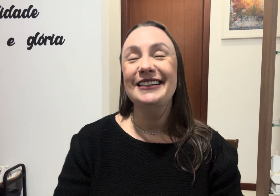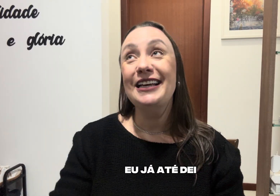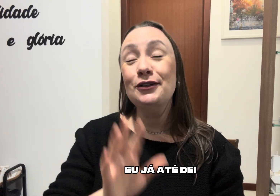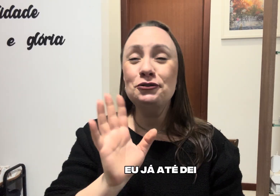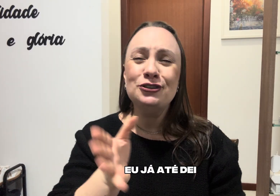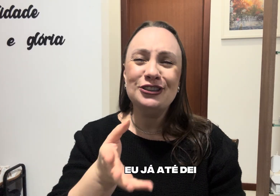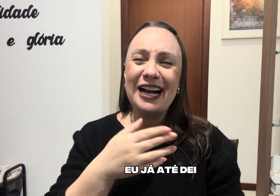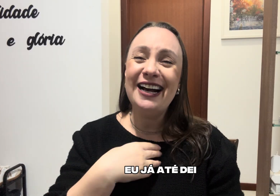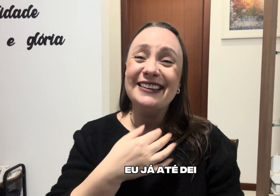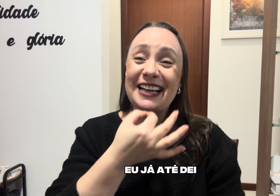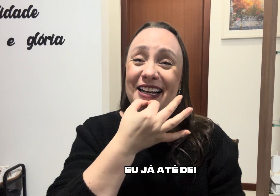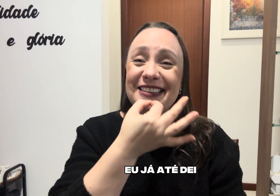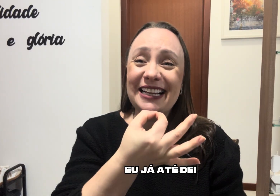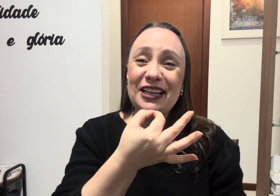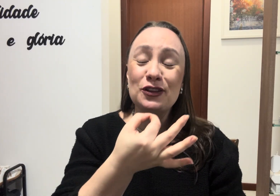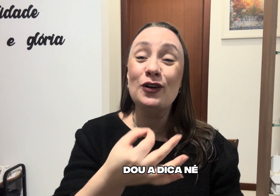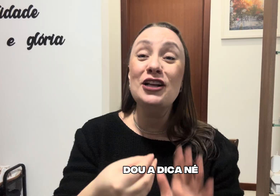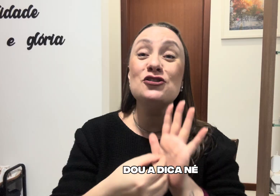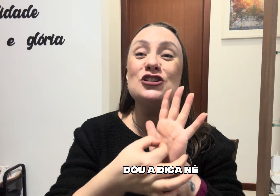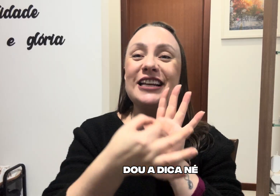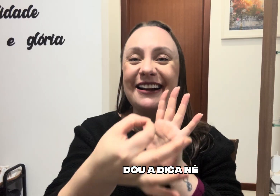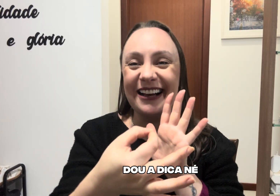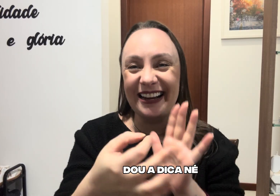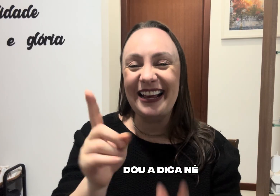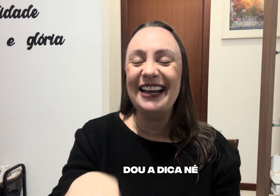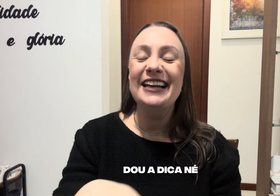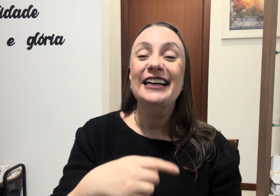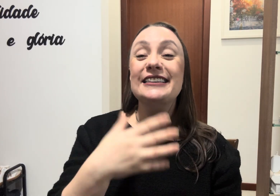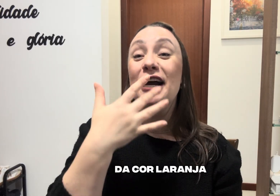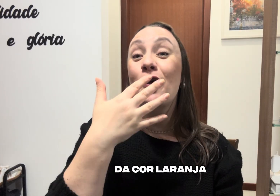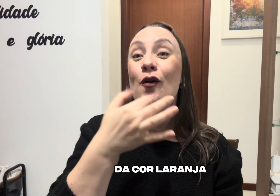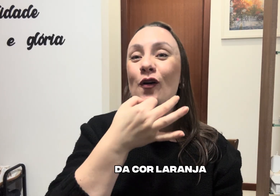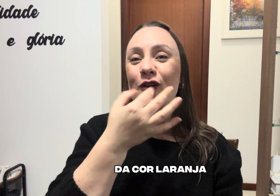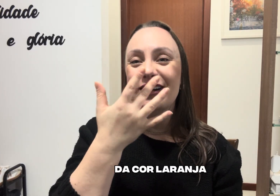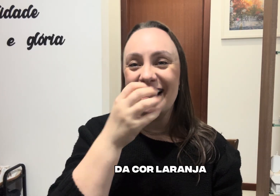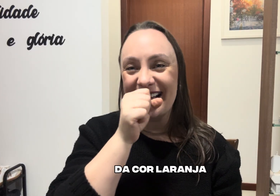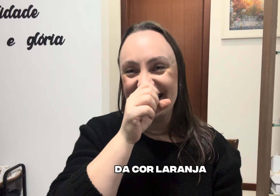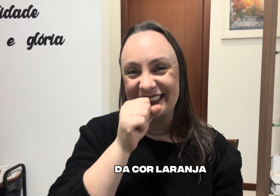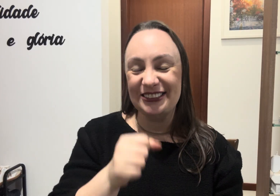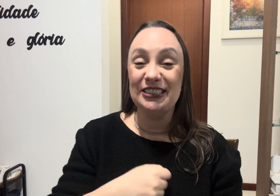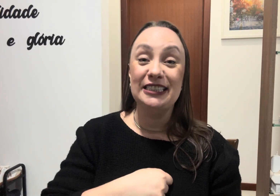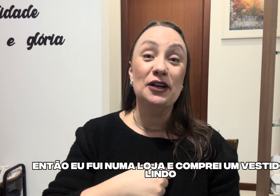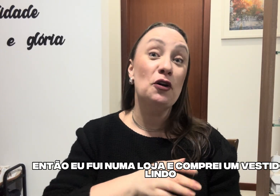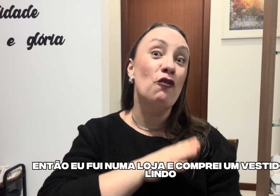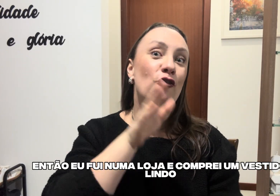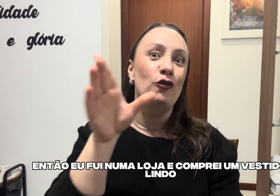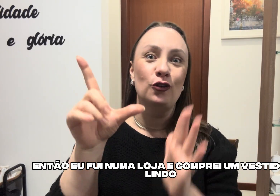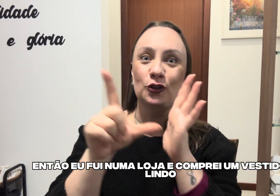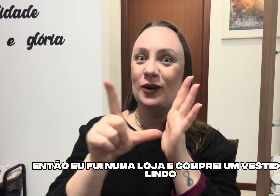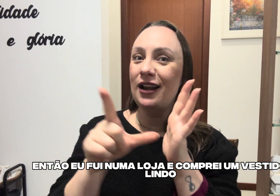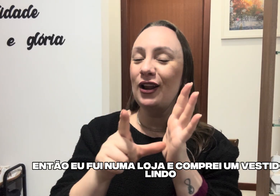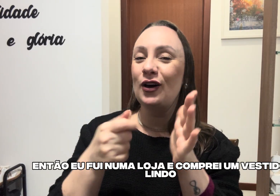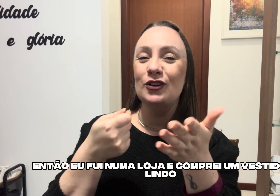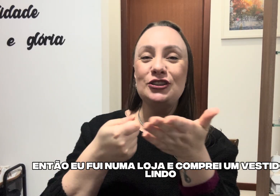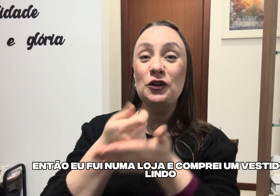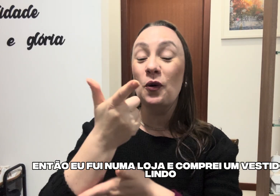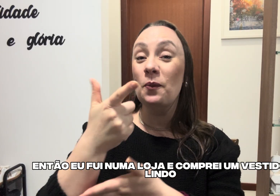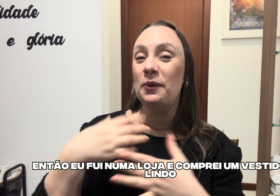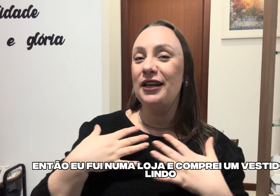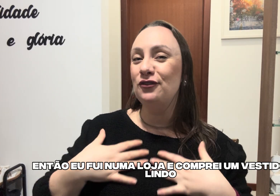eu já até dou a dica, né, da cor laranja. Então, eu fui numa loja e comprei um